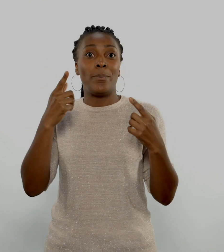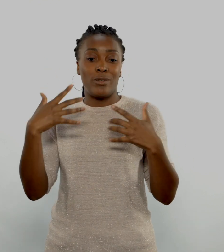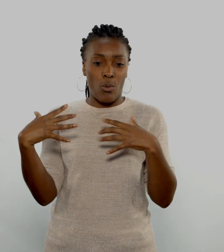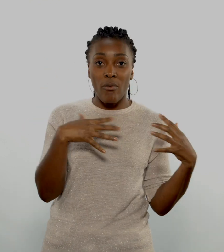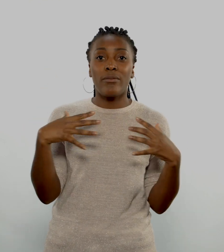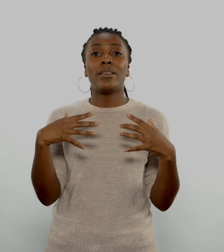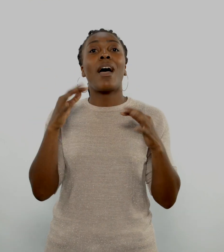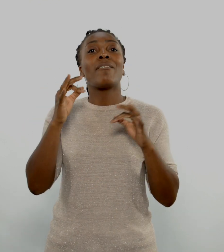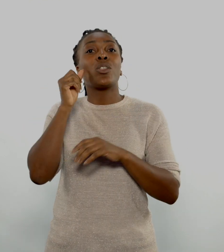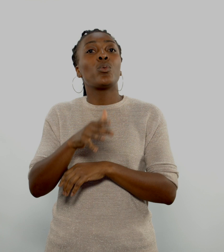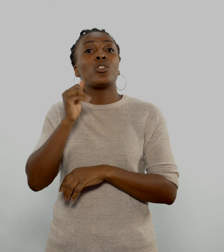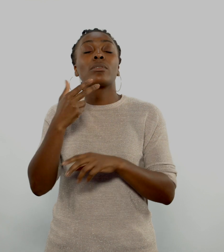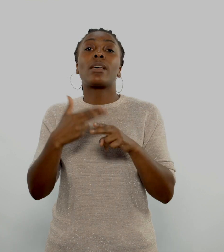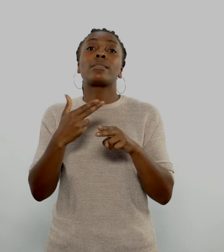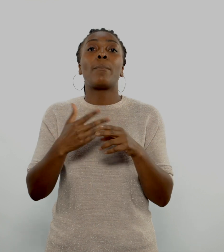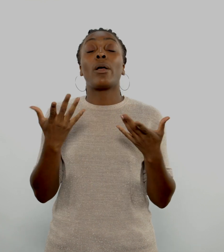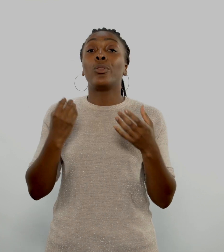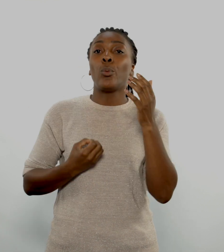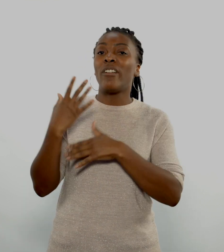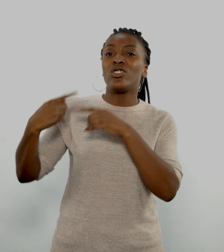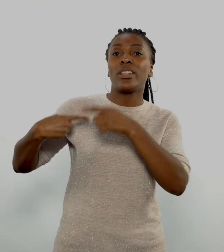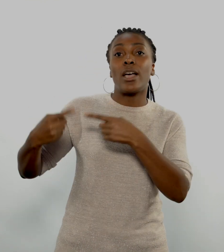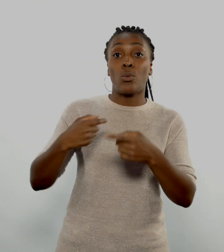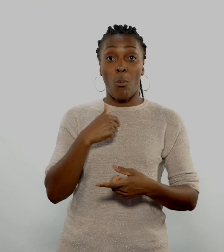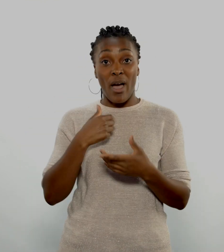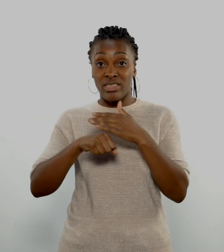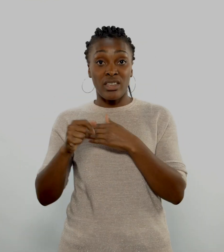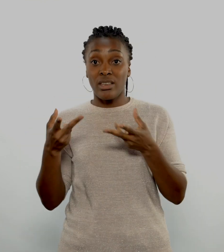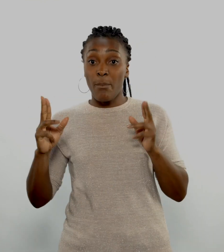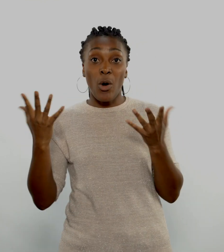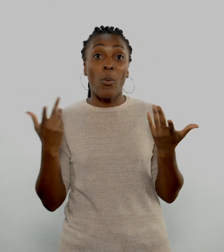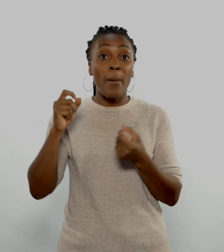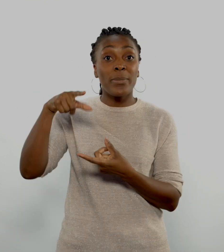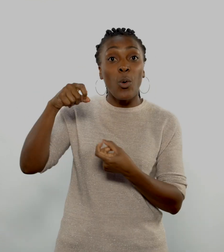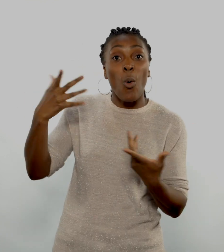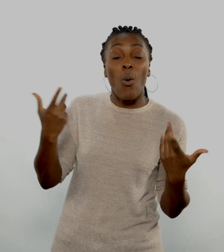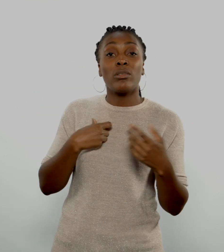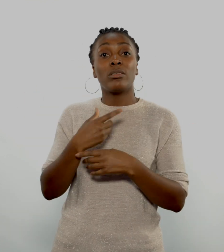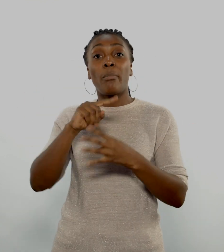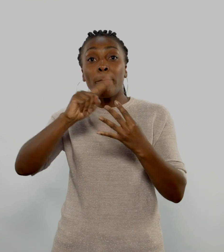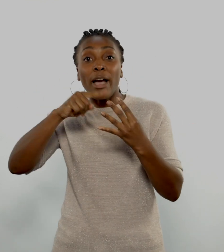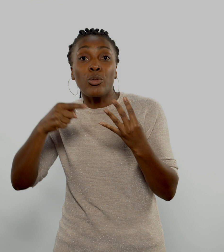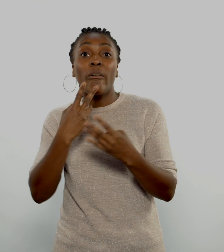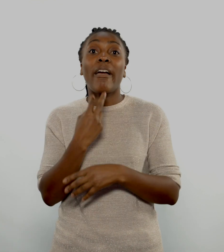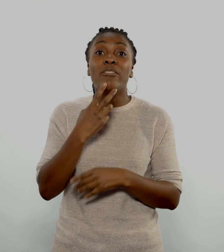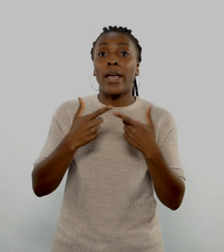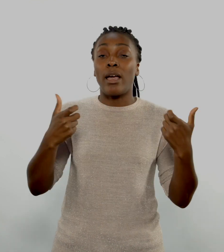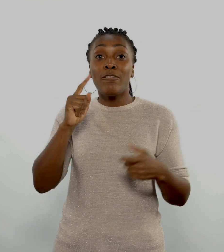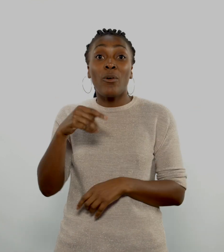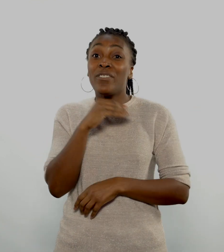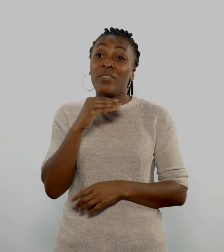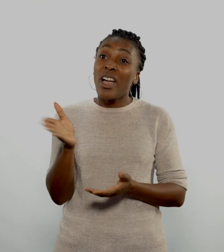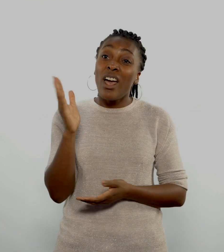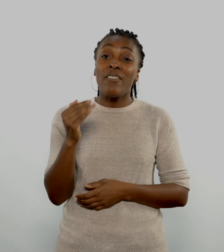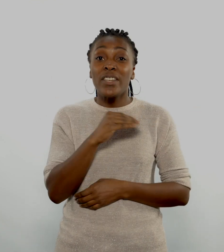avec la culture de chaque jour. C'est ce que j'appelle la culture du Now Generation. Moi, je suis né avec le micro-ondes et avec le fast-food. Alors, tout doit